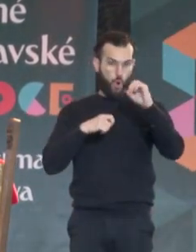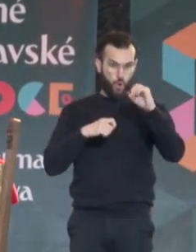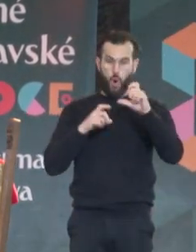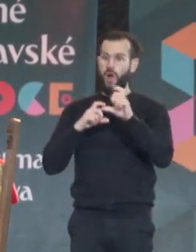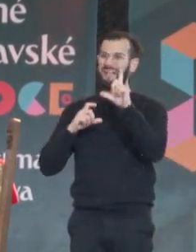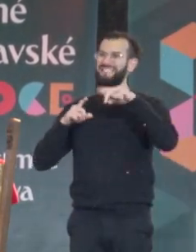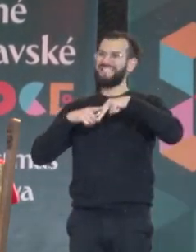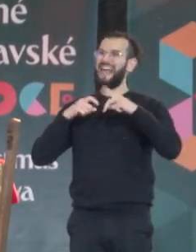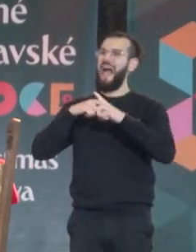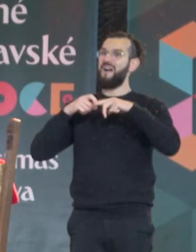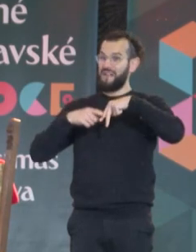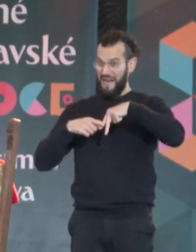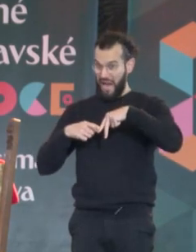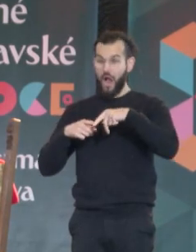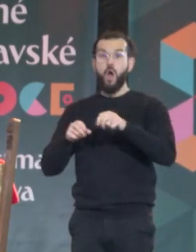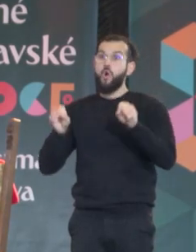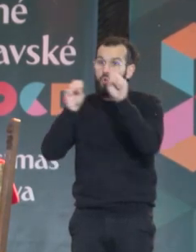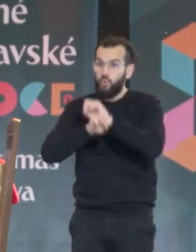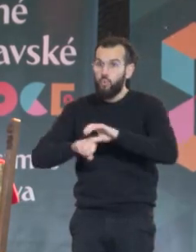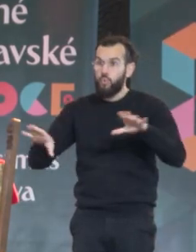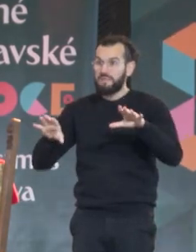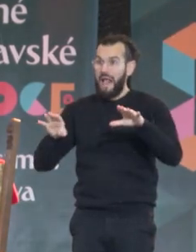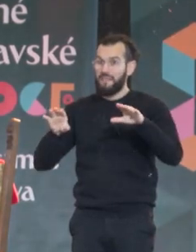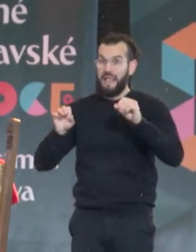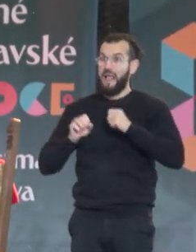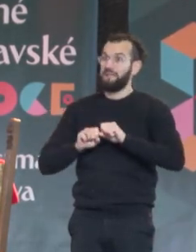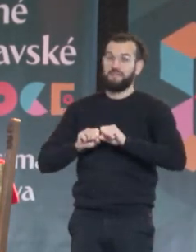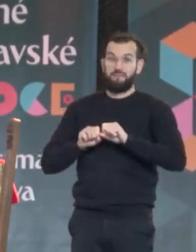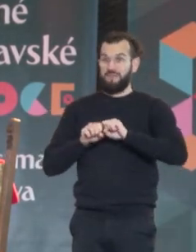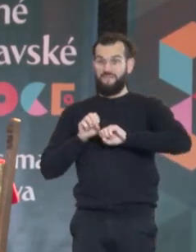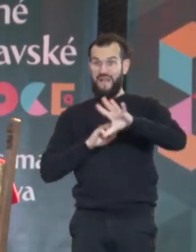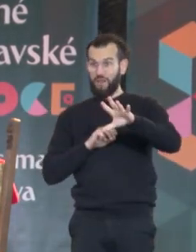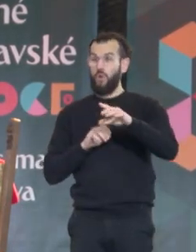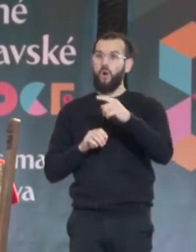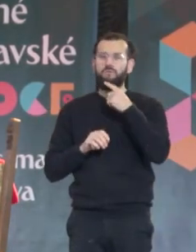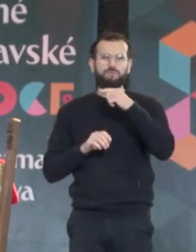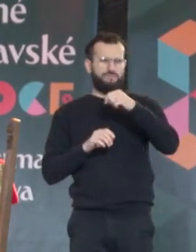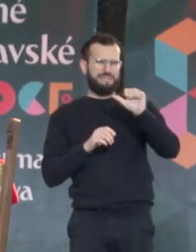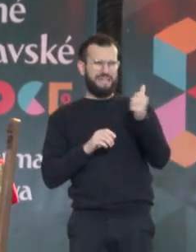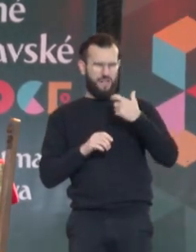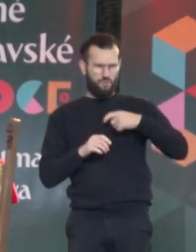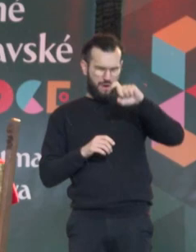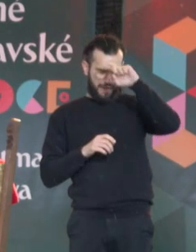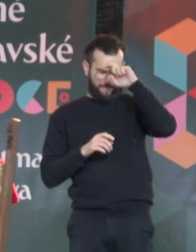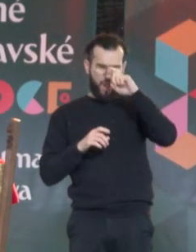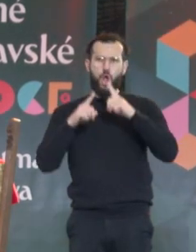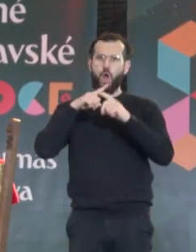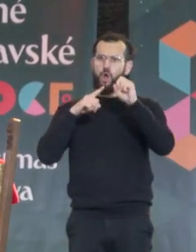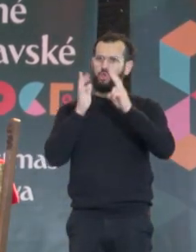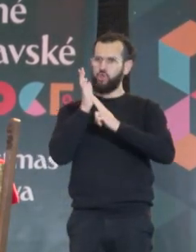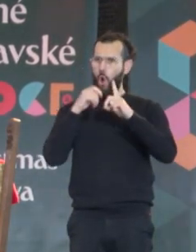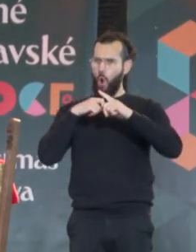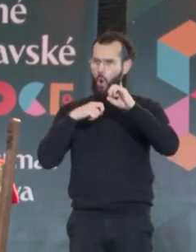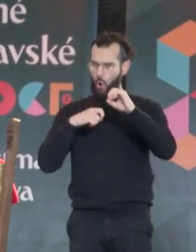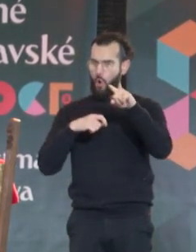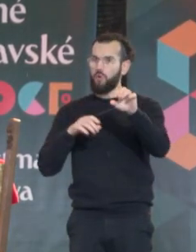svetlo. Je to príbeh o 11-ročnom hrdinovi menom Tonko, ktorý má veľmi unikátnu